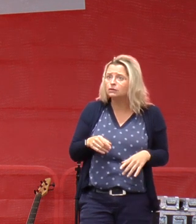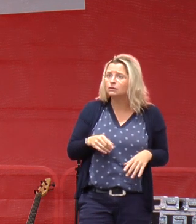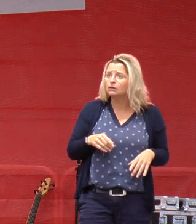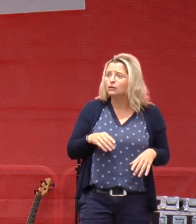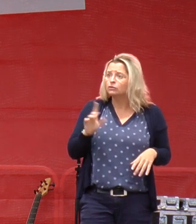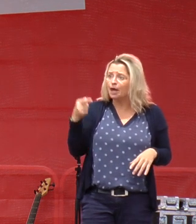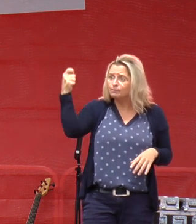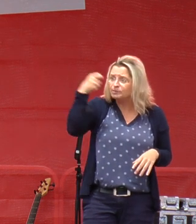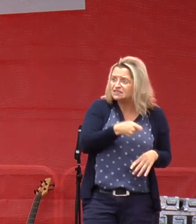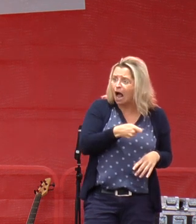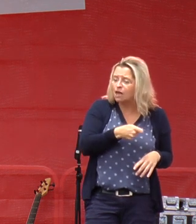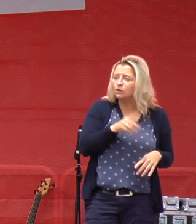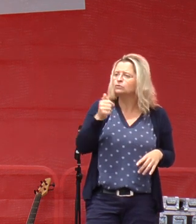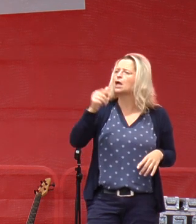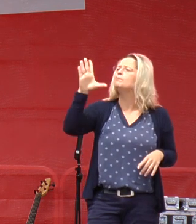verdient, oder?